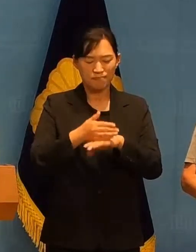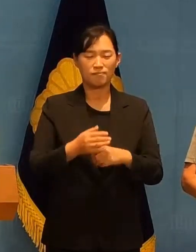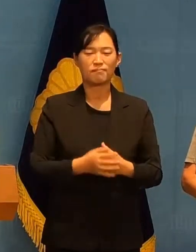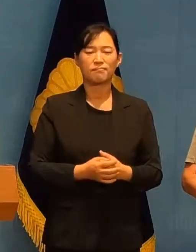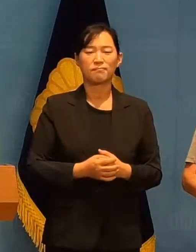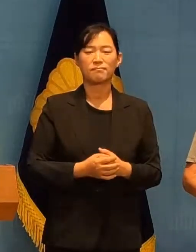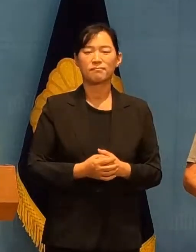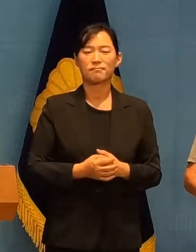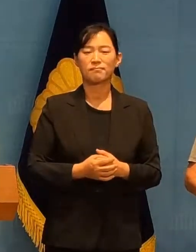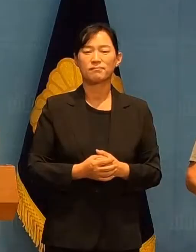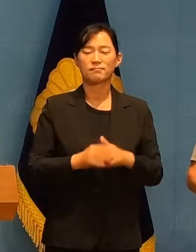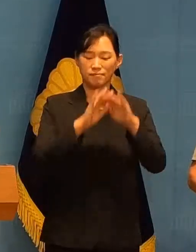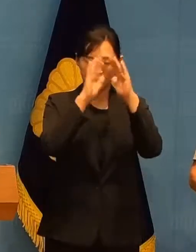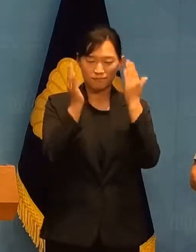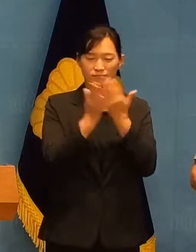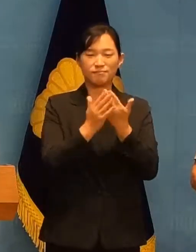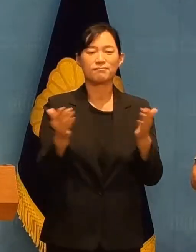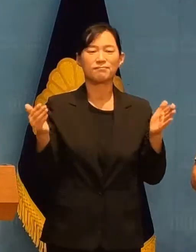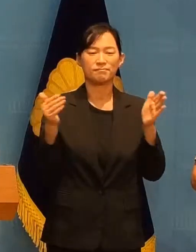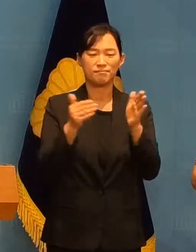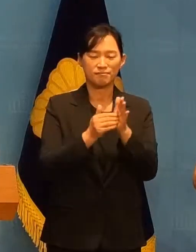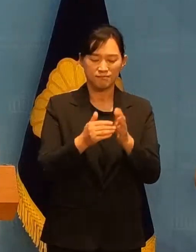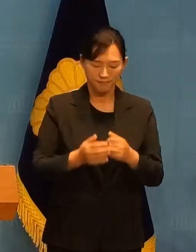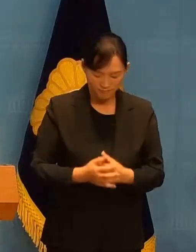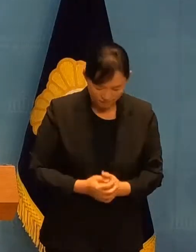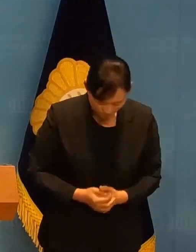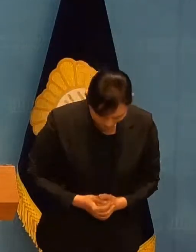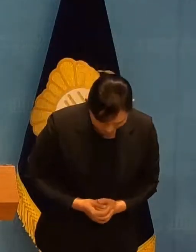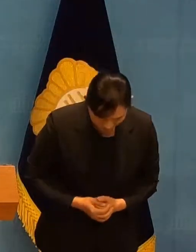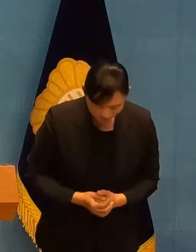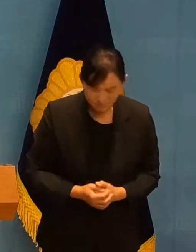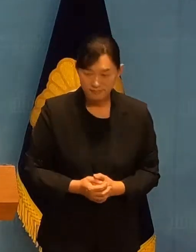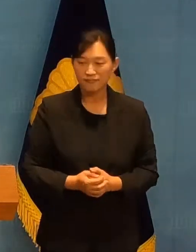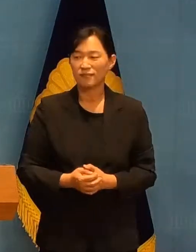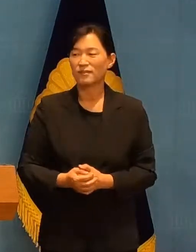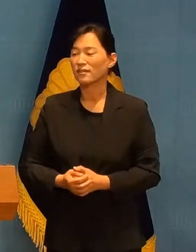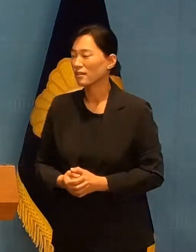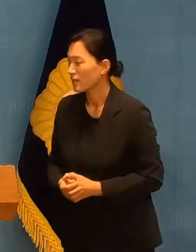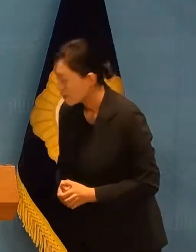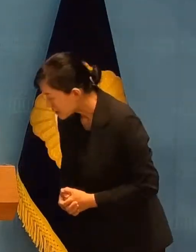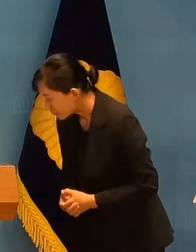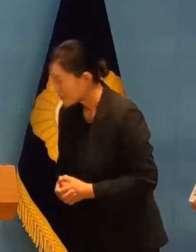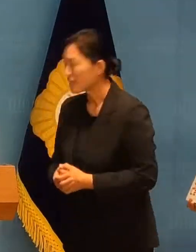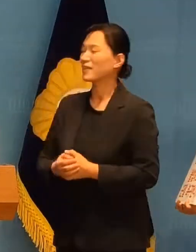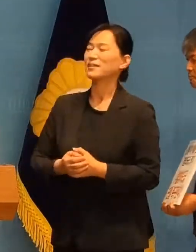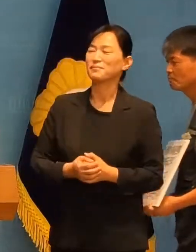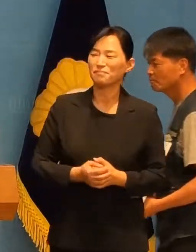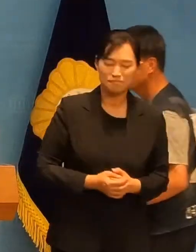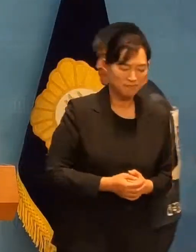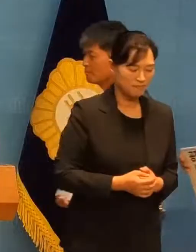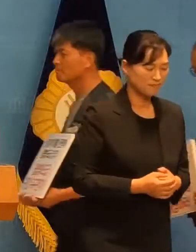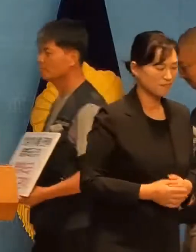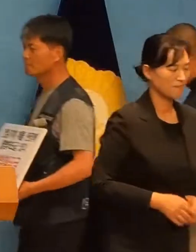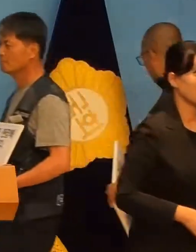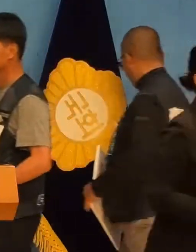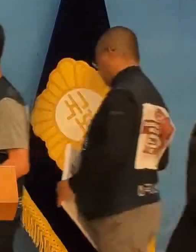이상으로 마칩니다. 예, 이상으로 기자회견 마치겠습니다. 수고하셨습니다. 예, 수고하셨습니다.